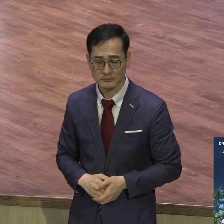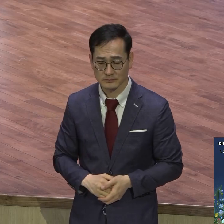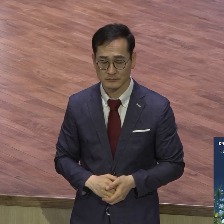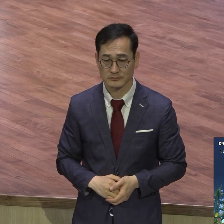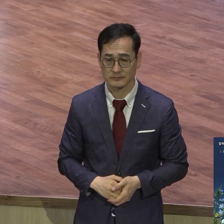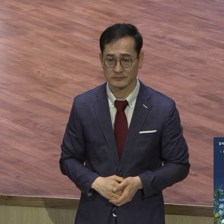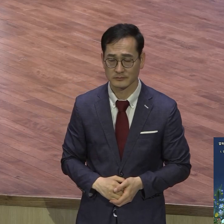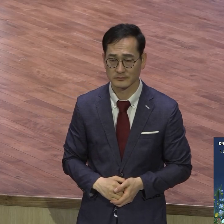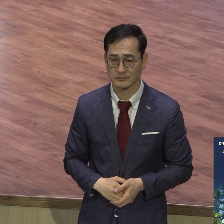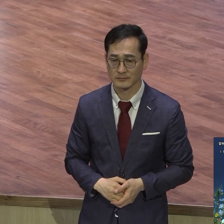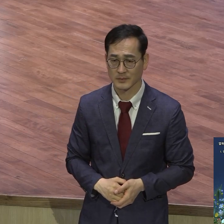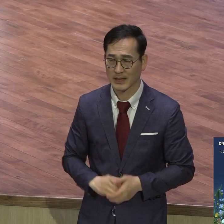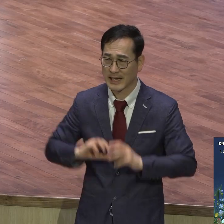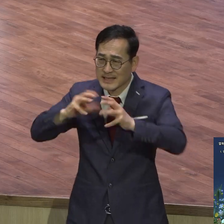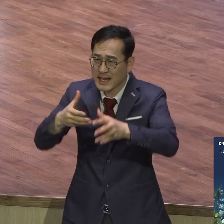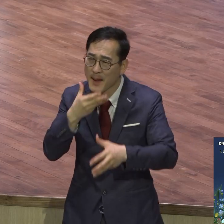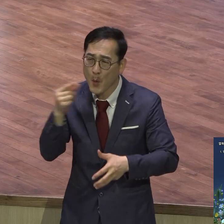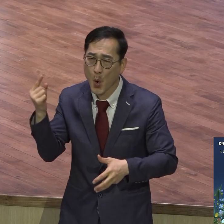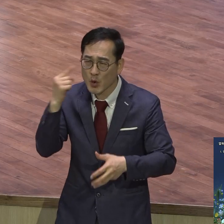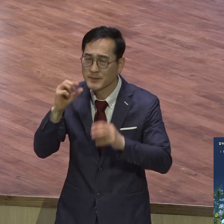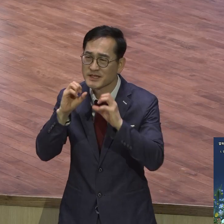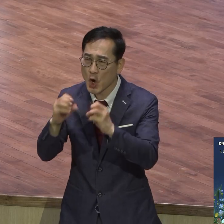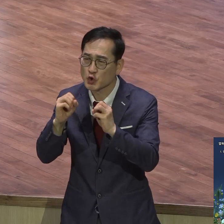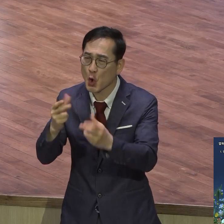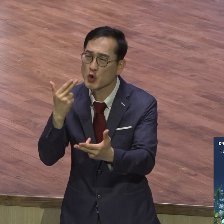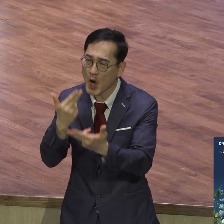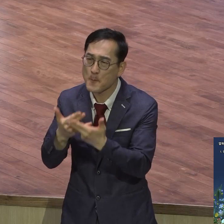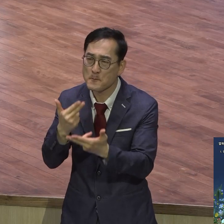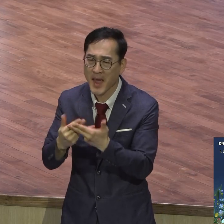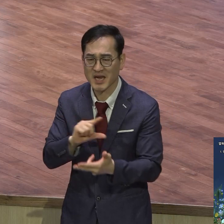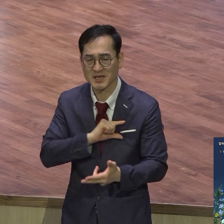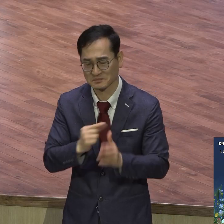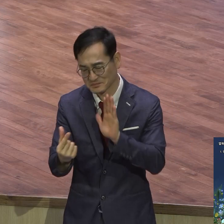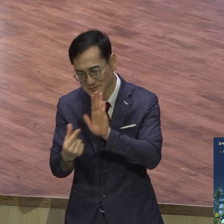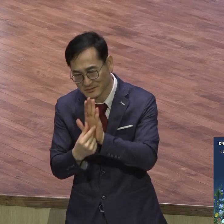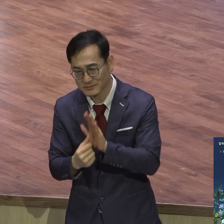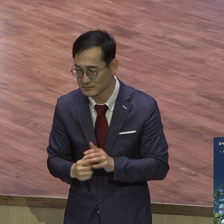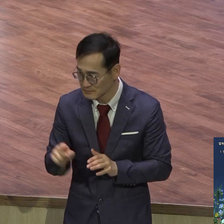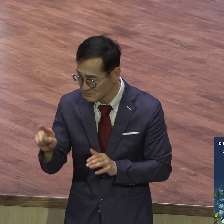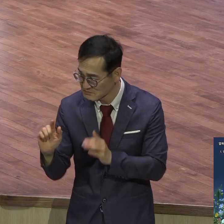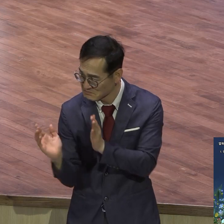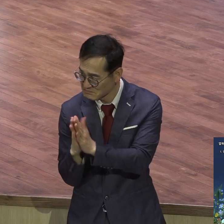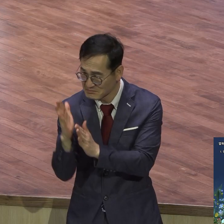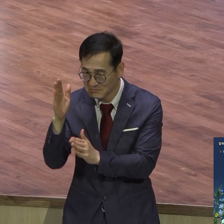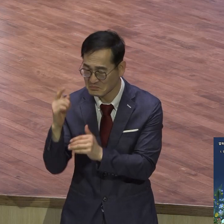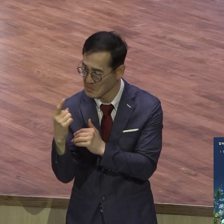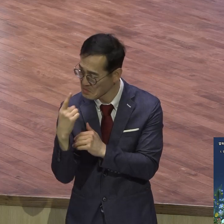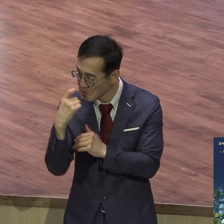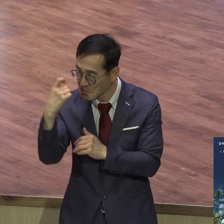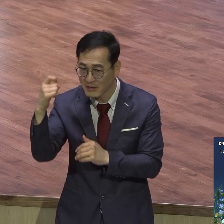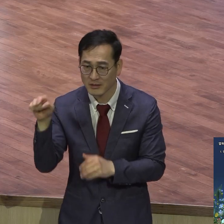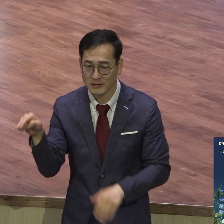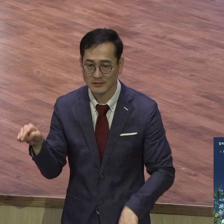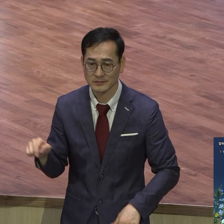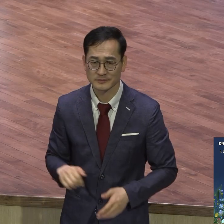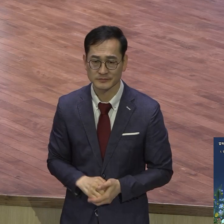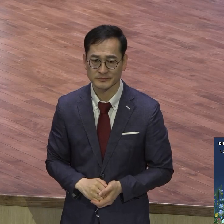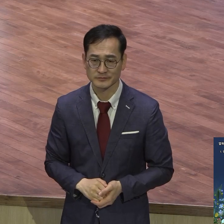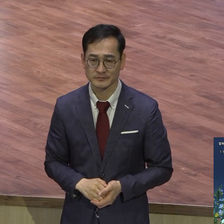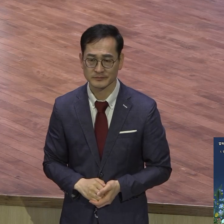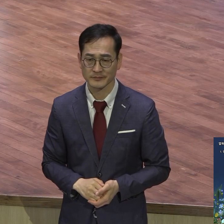성교협회 아주 중요한 단어 다 썼어요. 세계보금 성교협회 이 명칭까지 안상홍